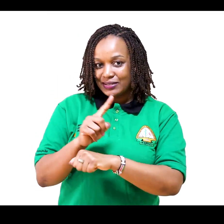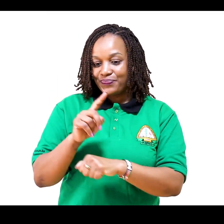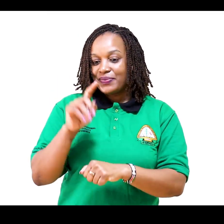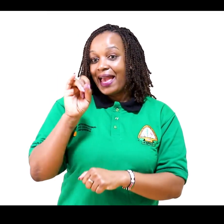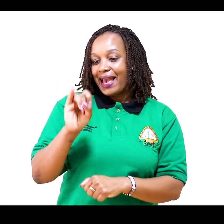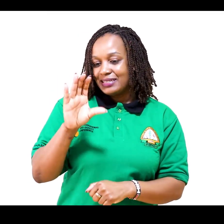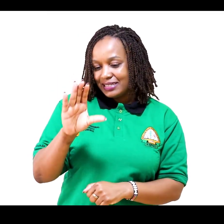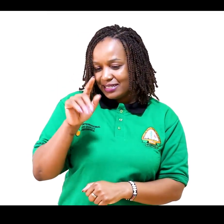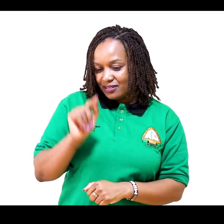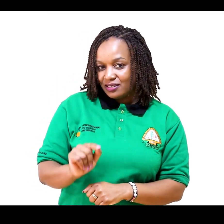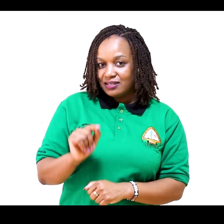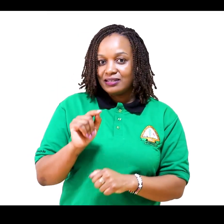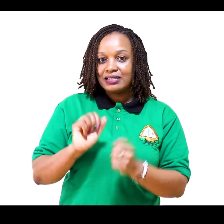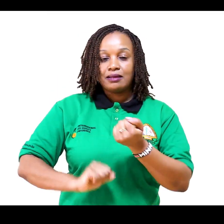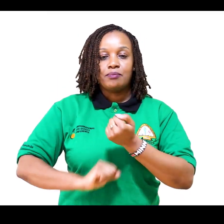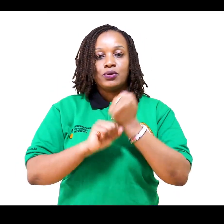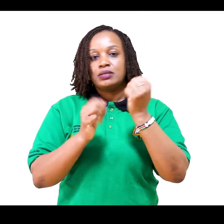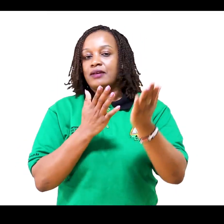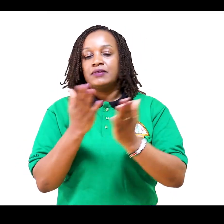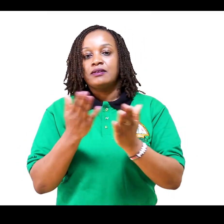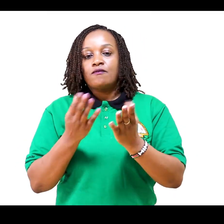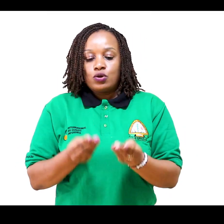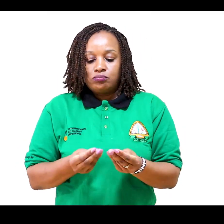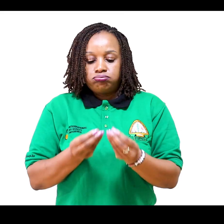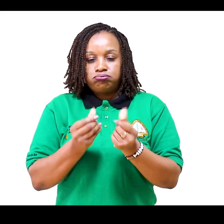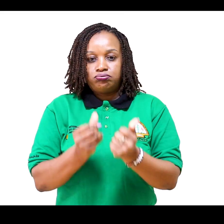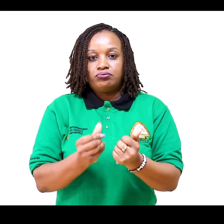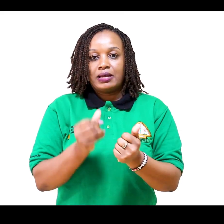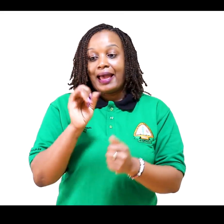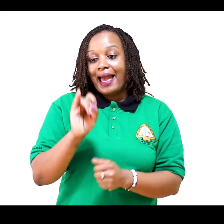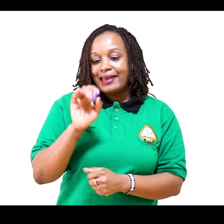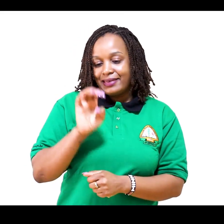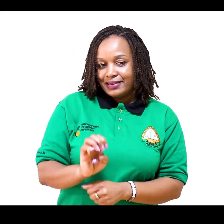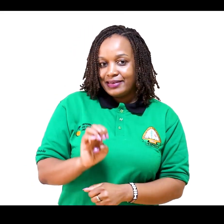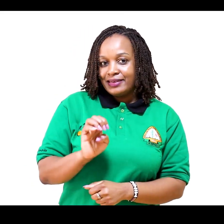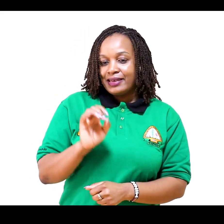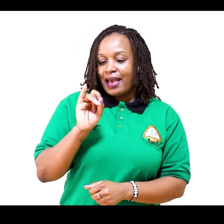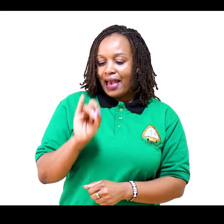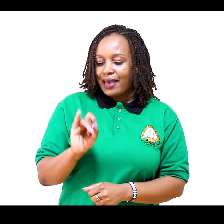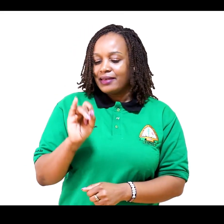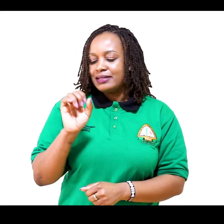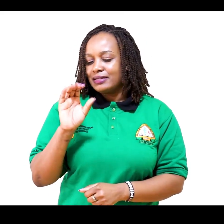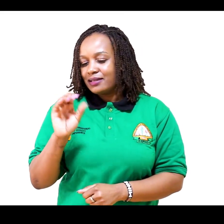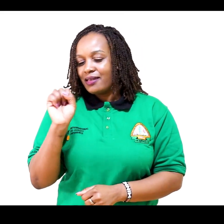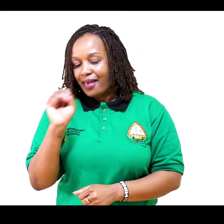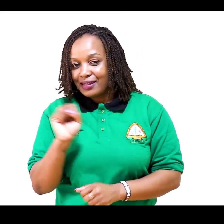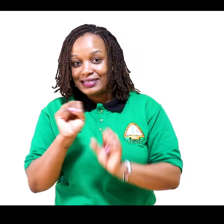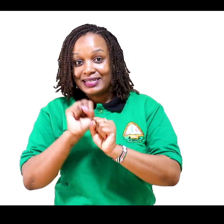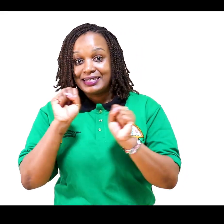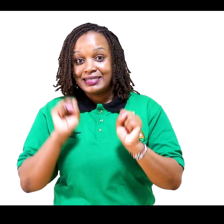Huduma za msaada wa tehama. Kwa utatuzi wa masuala ya mfumo wa IEICS, hitaji ni